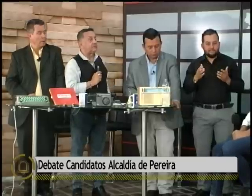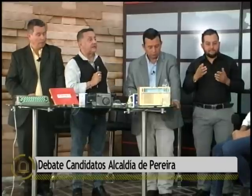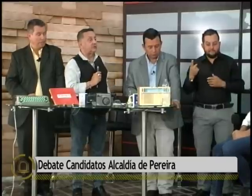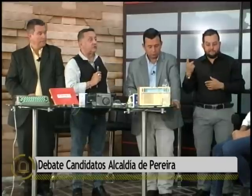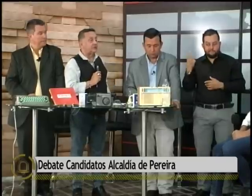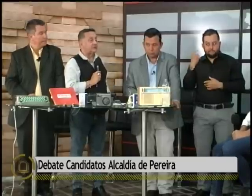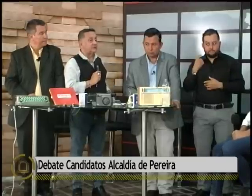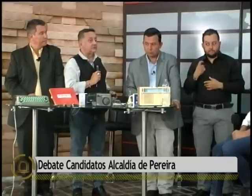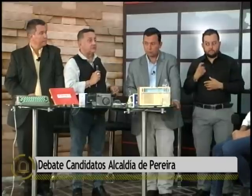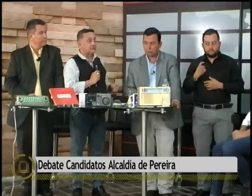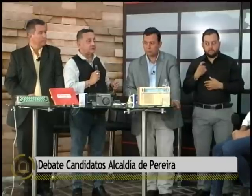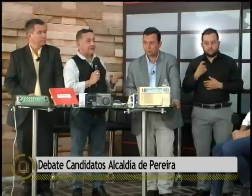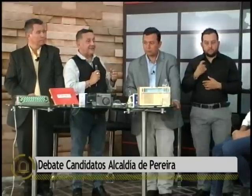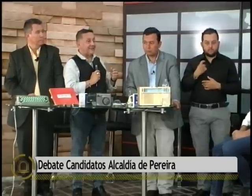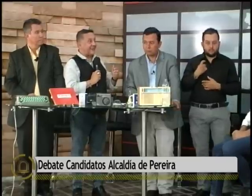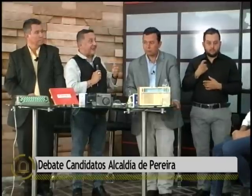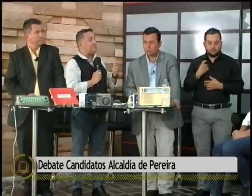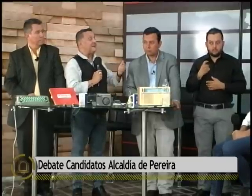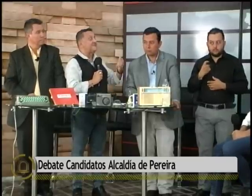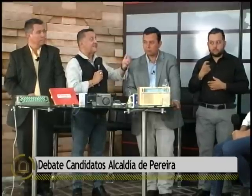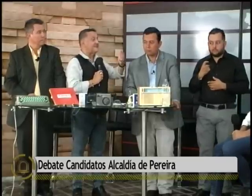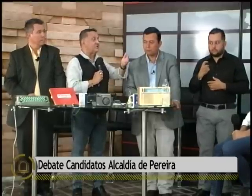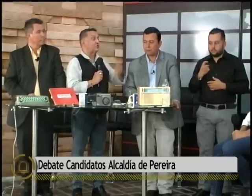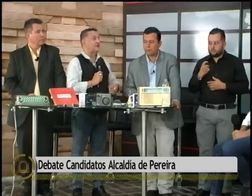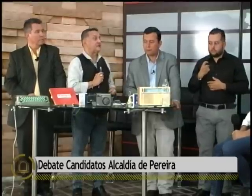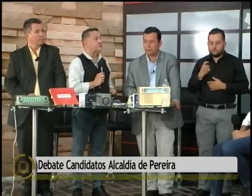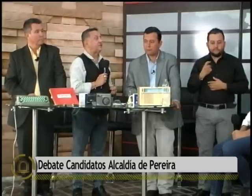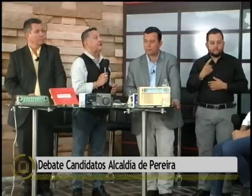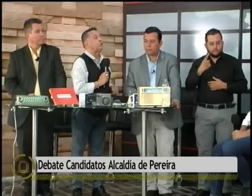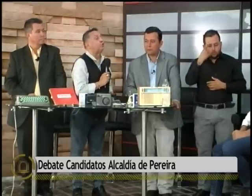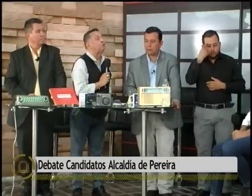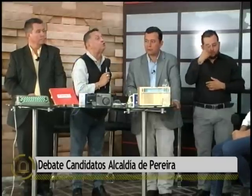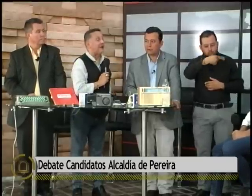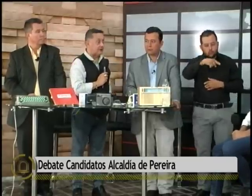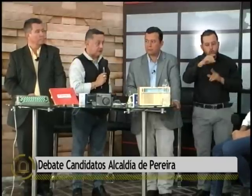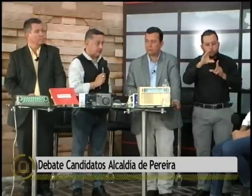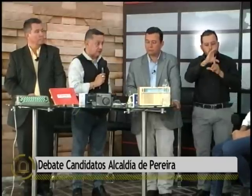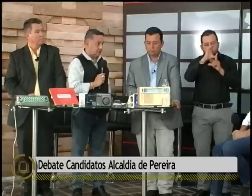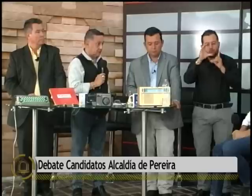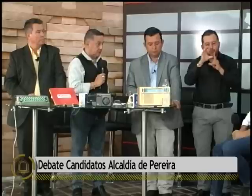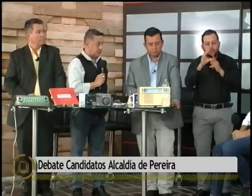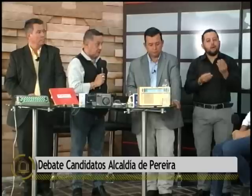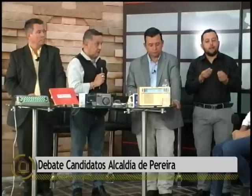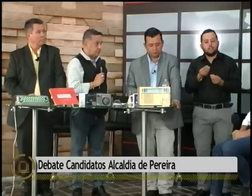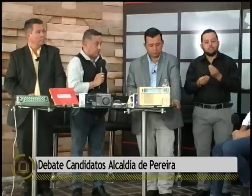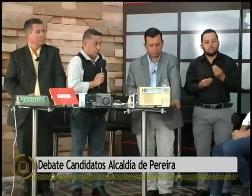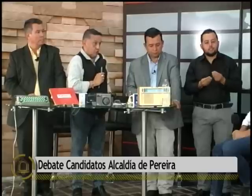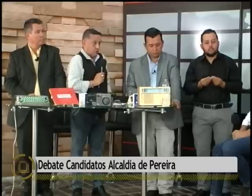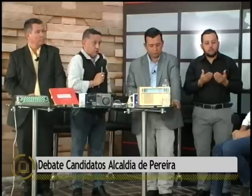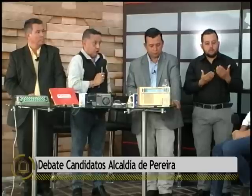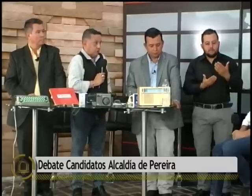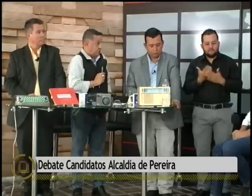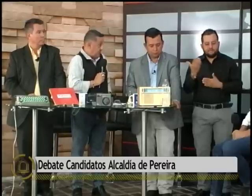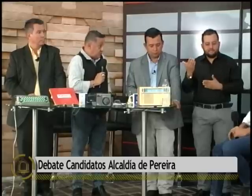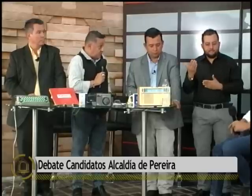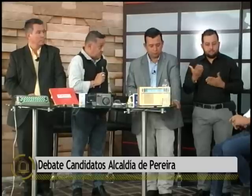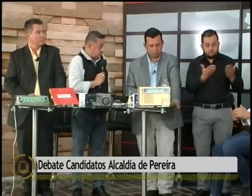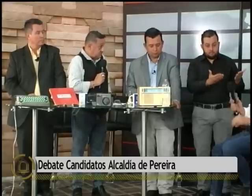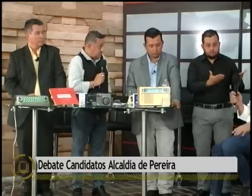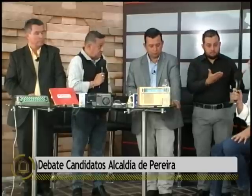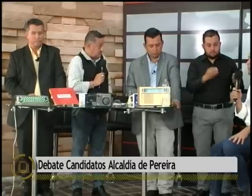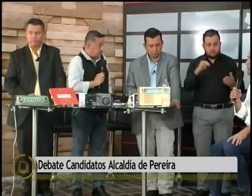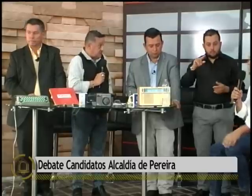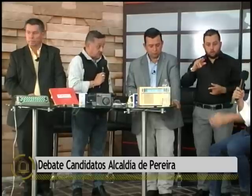está preguntando, ¿qué piensan hacer ustedes por la cultura? Empiezo con usted,